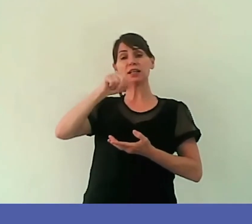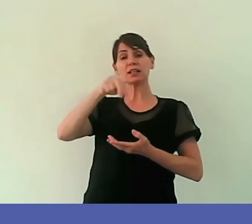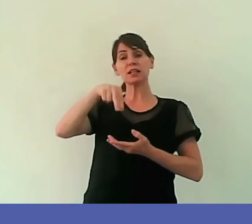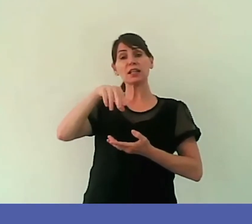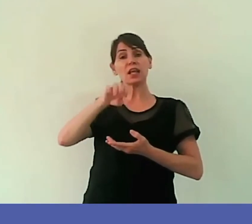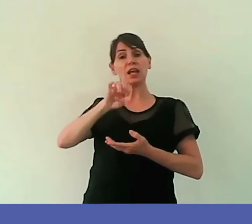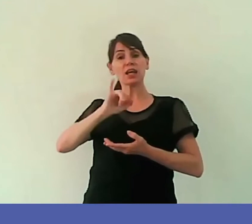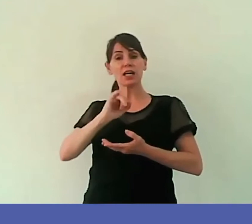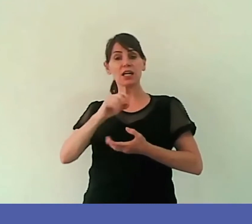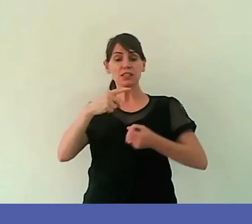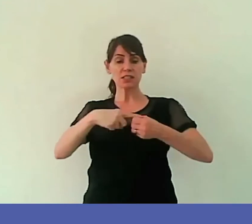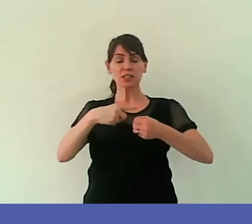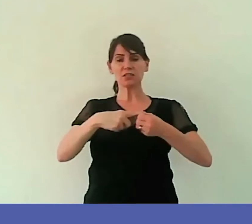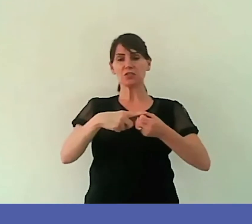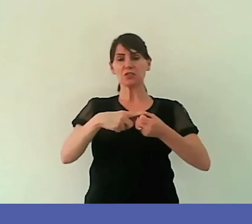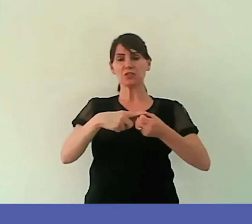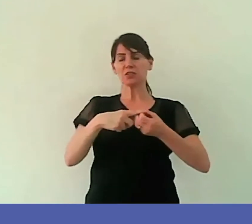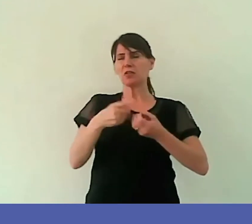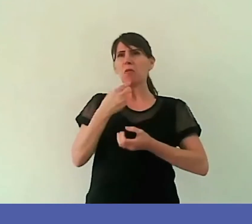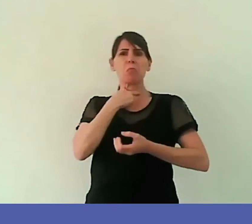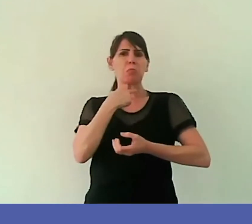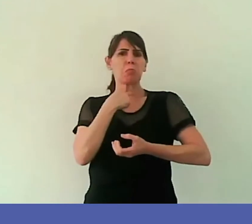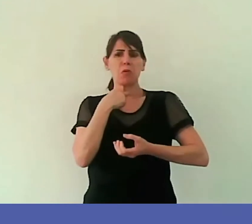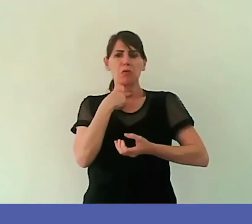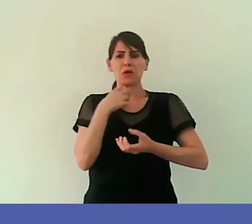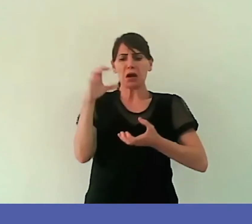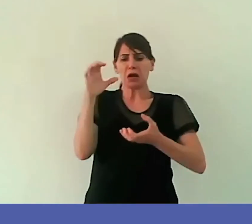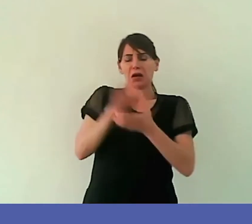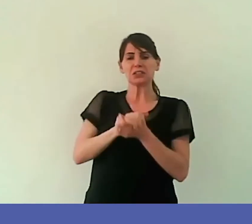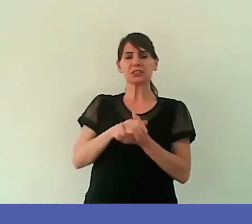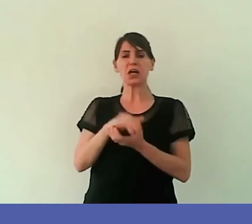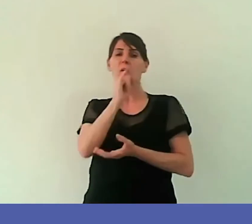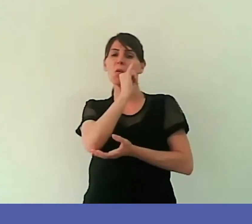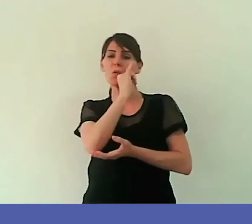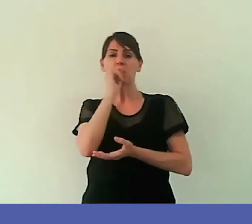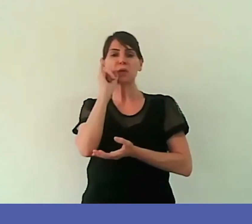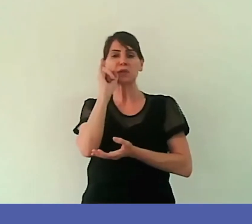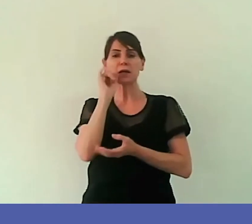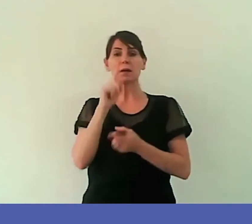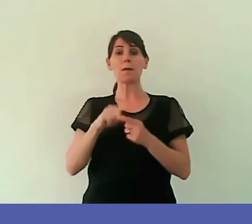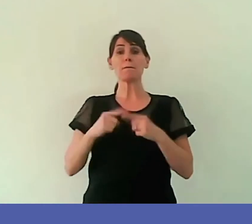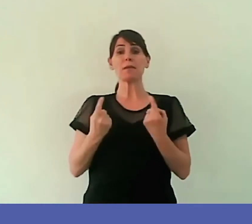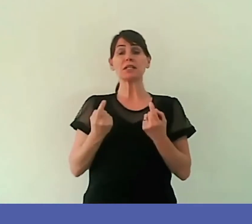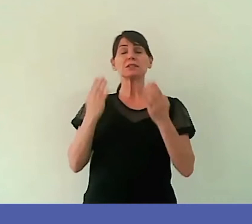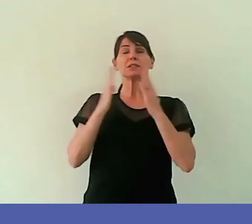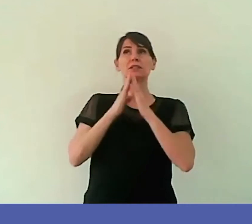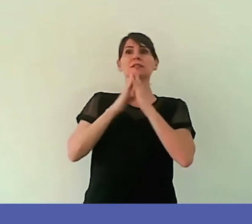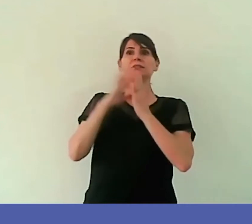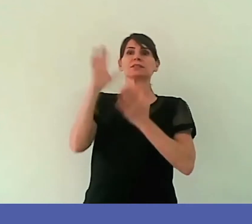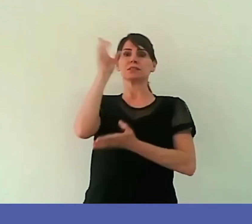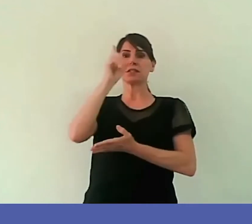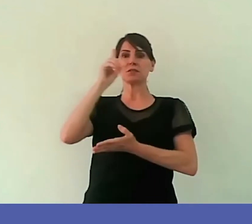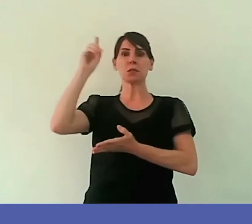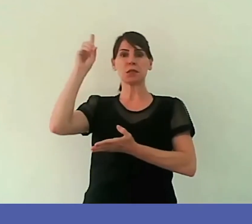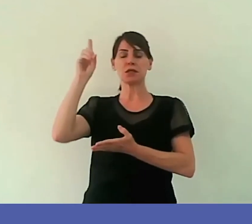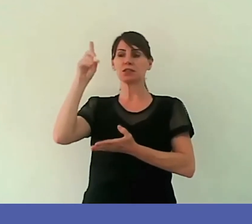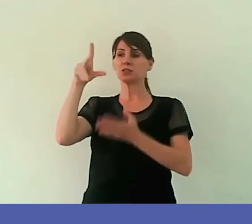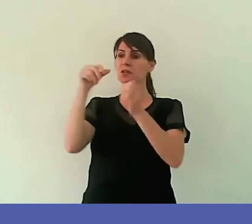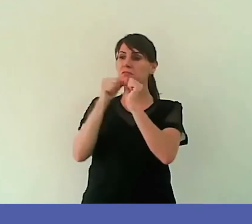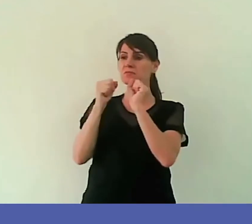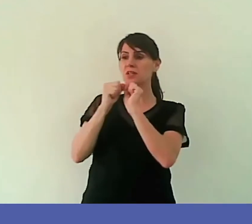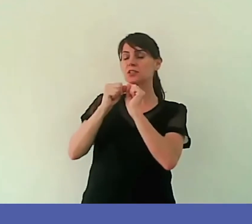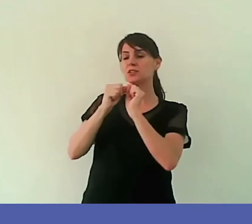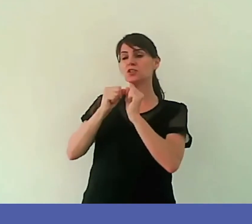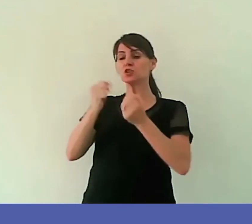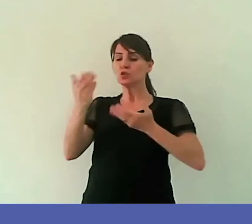a Isaque. Vocês entenderam? Então, irmãos, graças a Deus, que Deus, né, fez o servo mais antigo